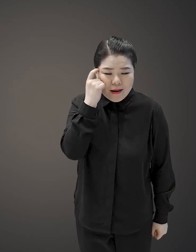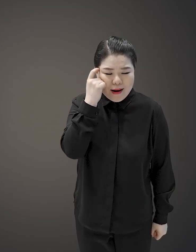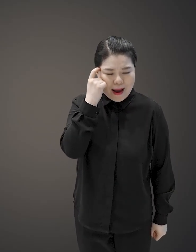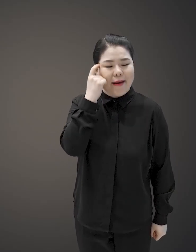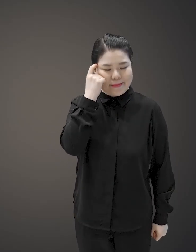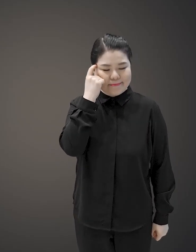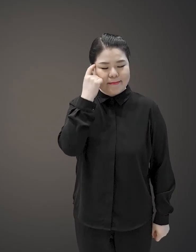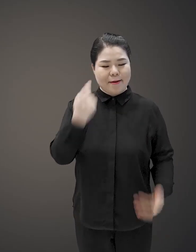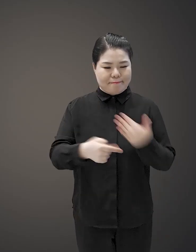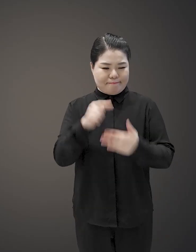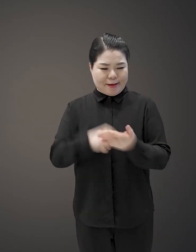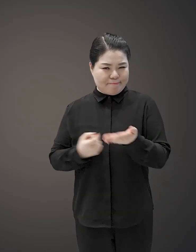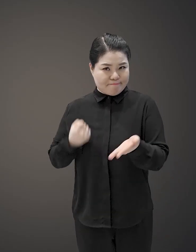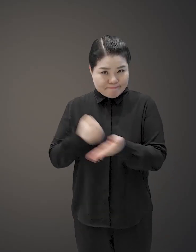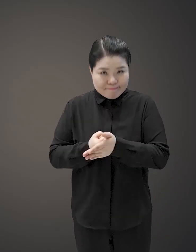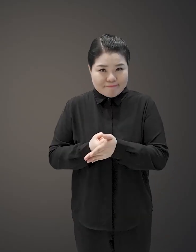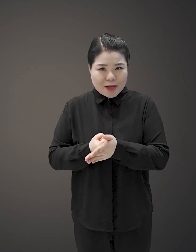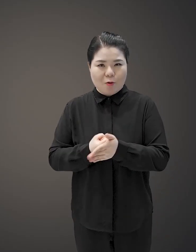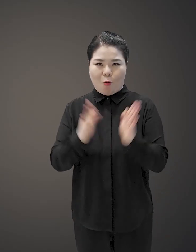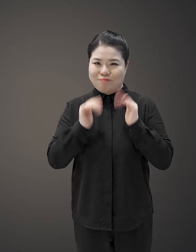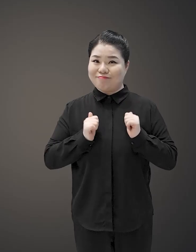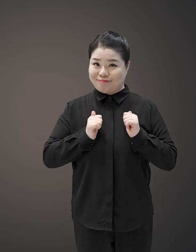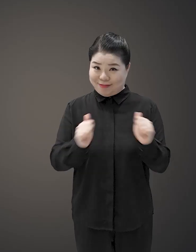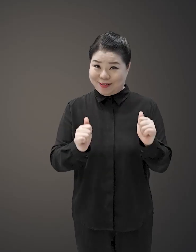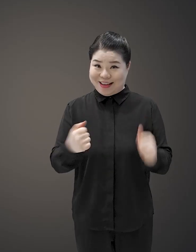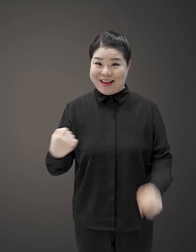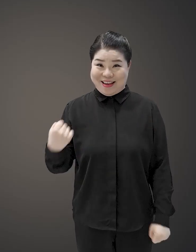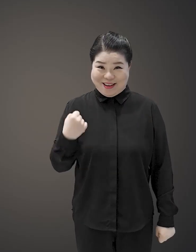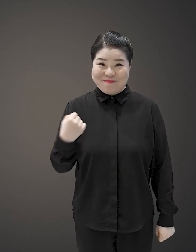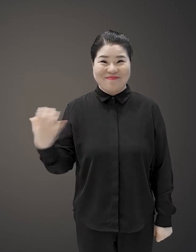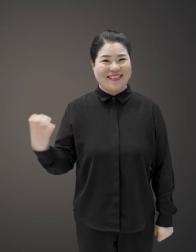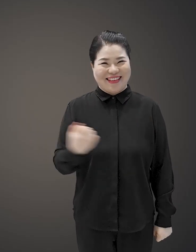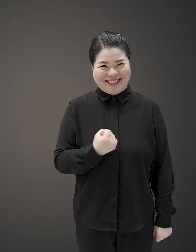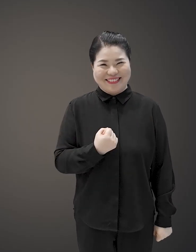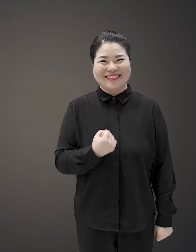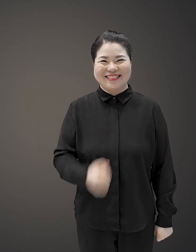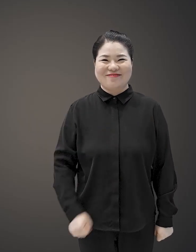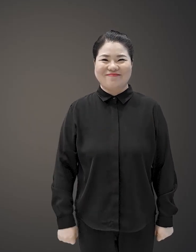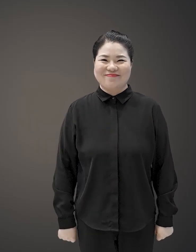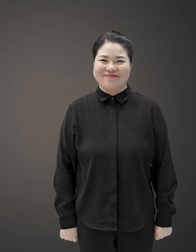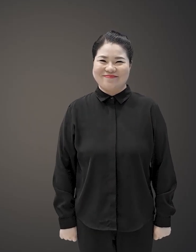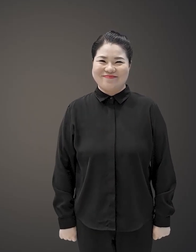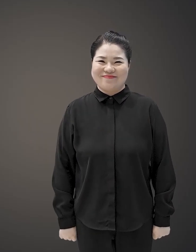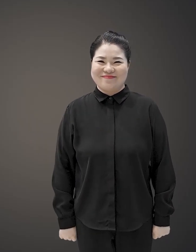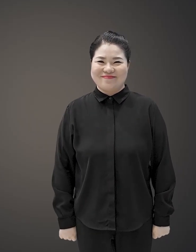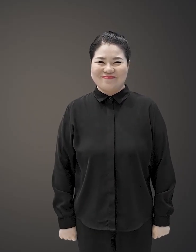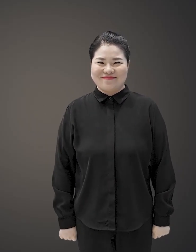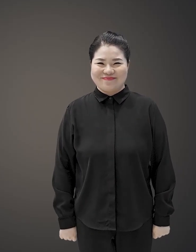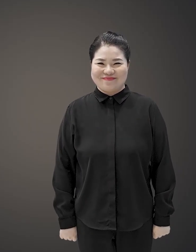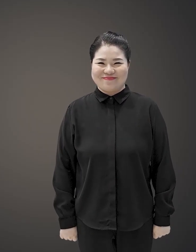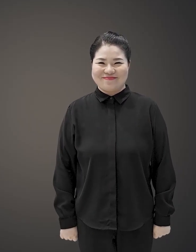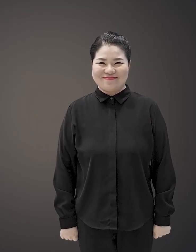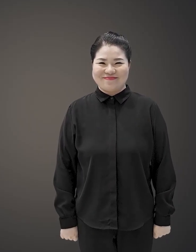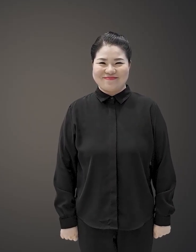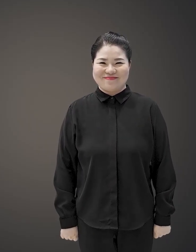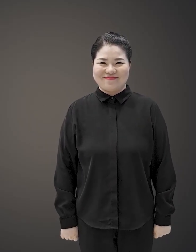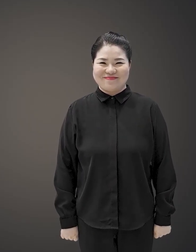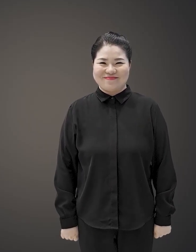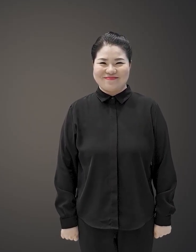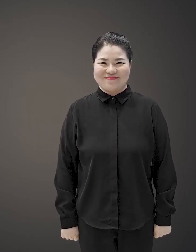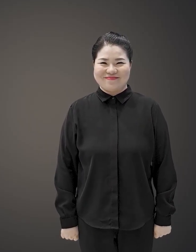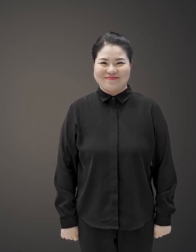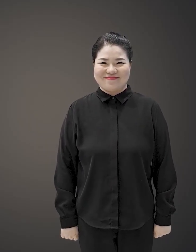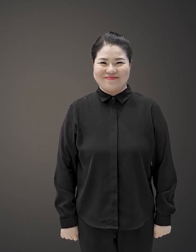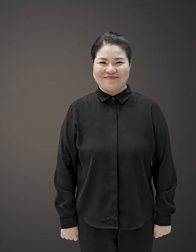시간을, 귀한 시간 이렇게 허비하는 게 아닐까라는 생각이 들었는데, 그럴 때 이 책을 읽어서 다시 마음을 다잡을 수 있었고 다시 공부할 기운을 얻을 수 있었던